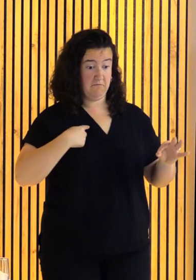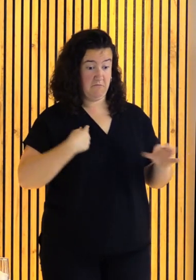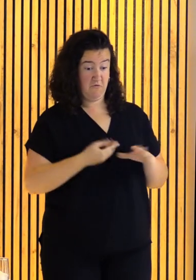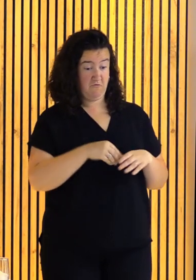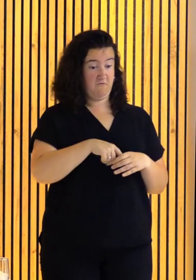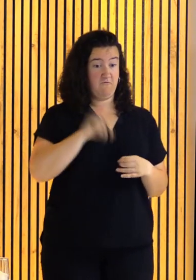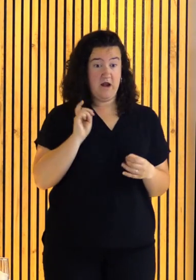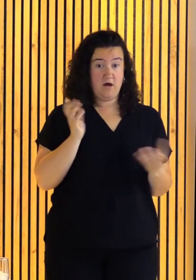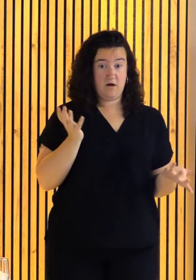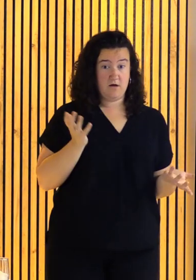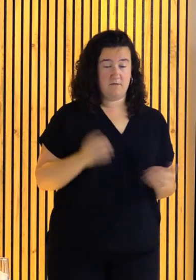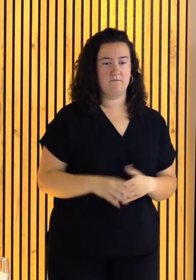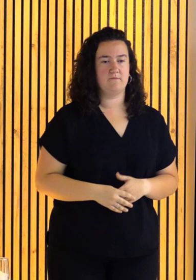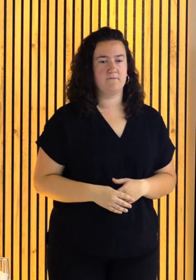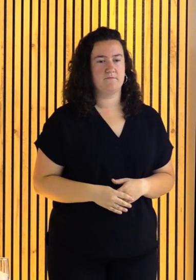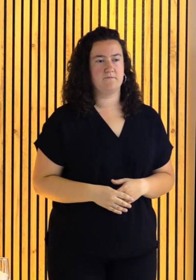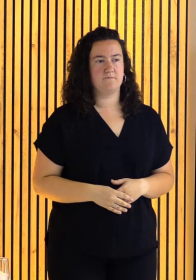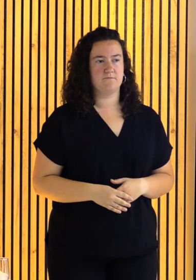Ikuspegi interseksionalean.